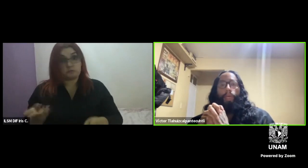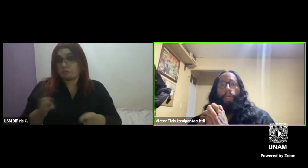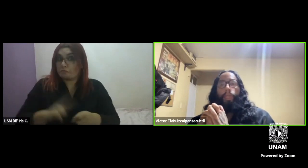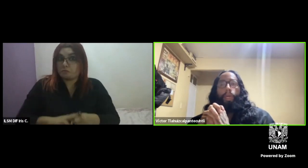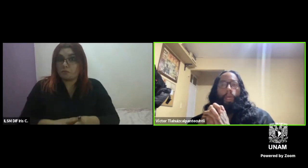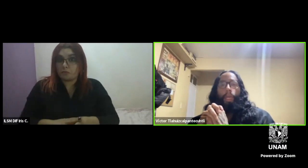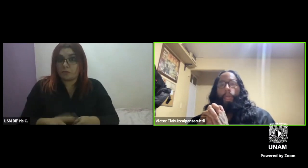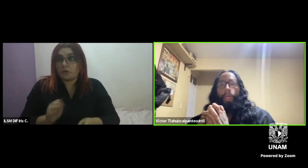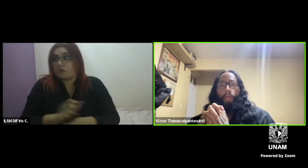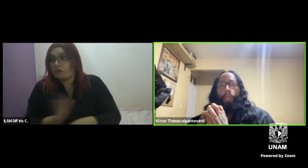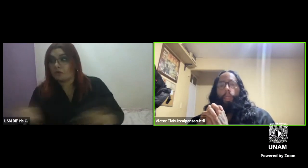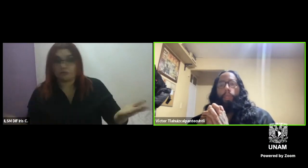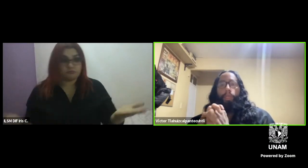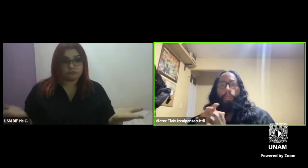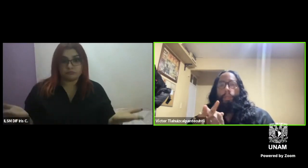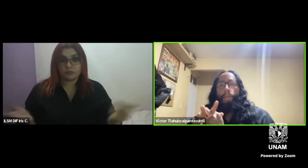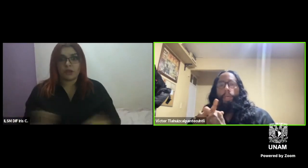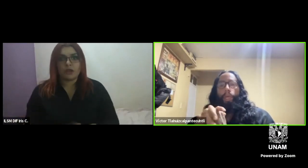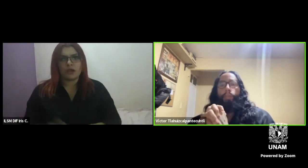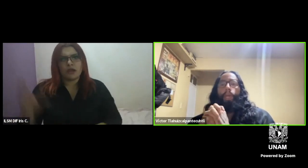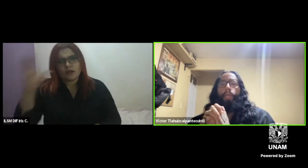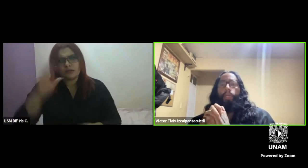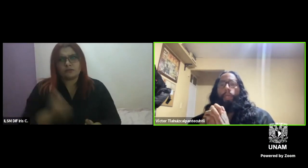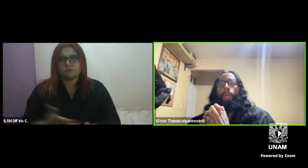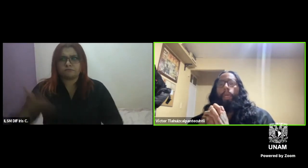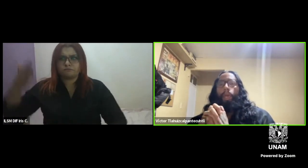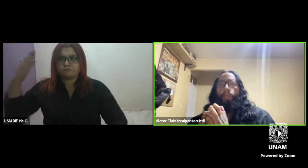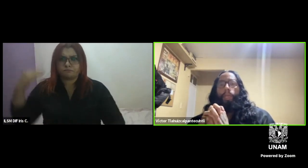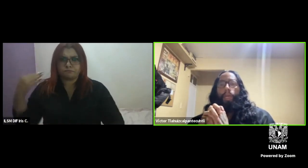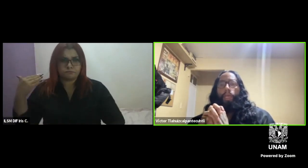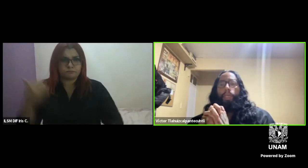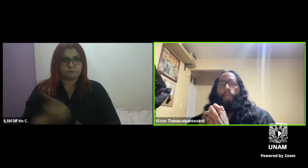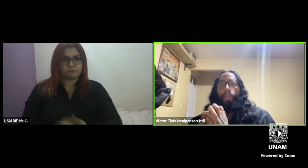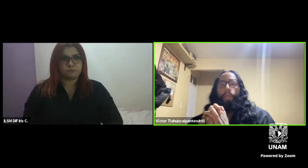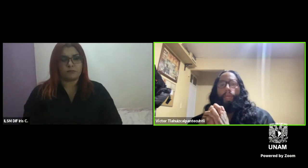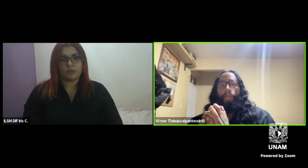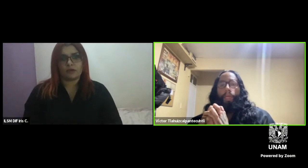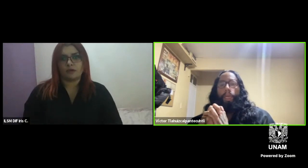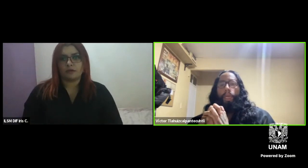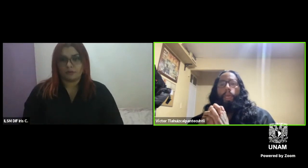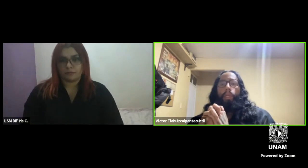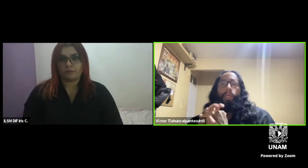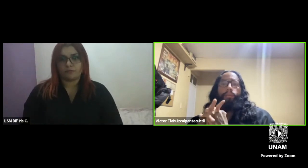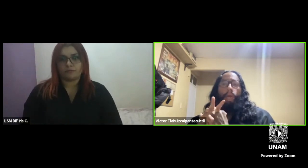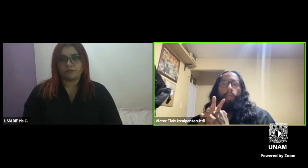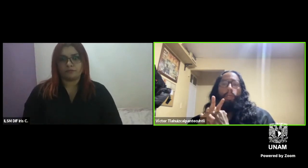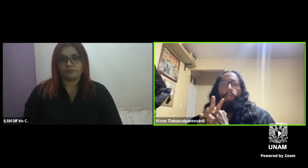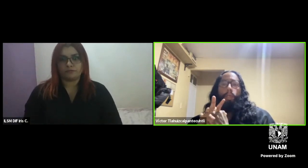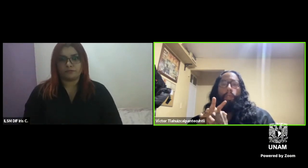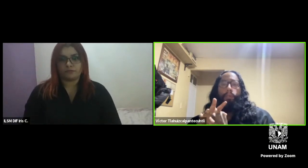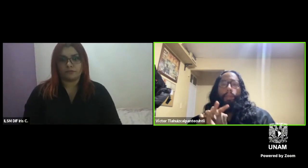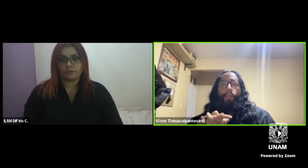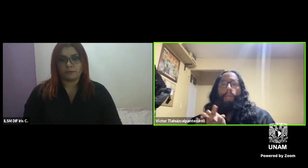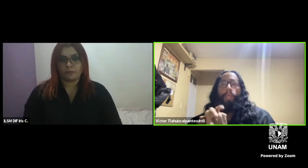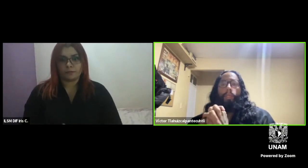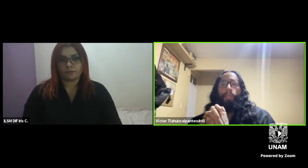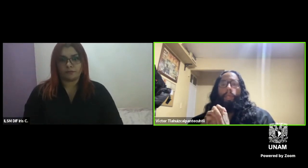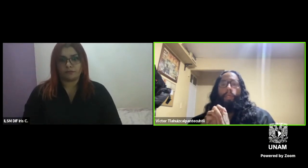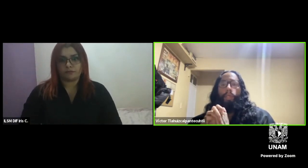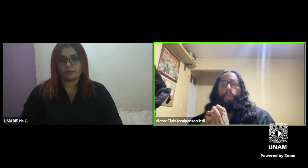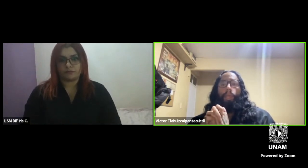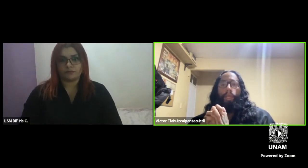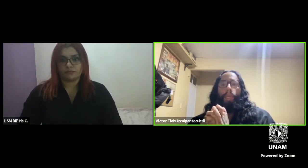utilizados por la ciencia en el siglo XIX y algunas décadas del siglo XX. Sin embargo, conforme